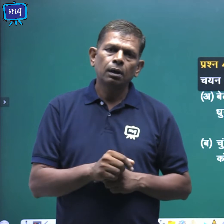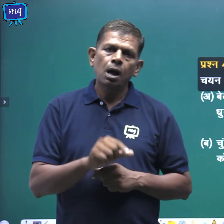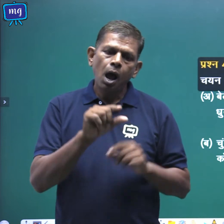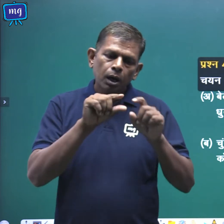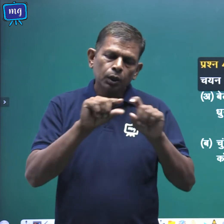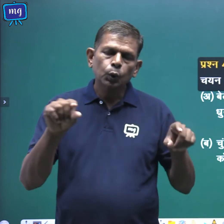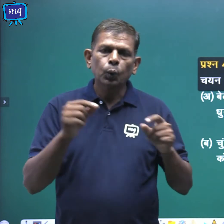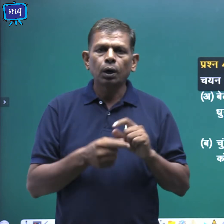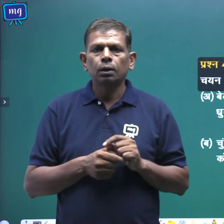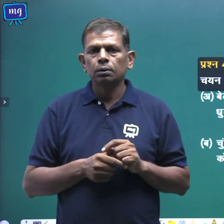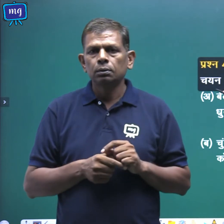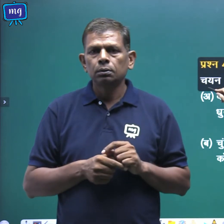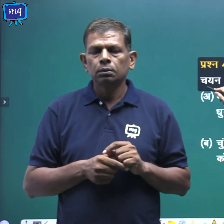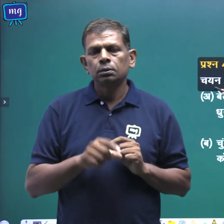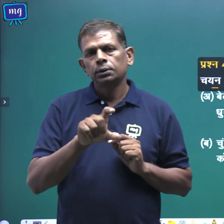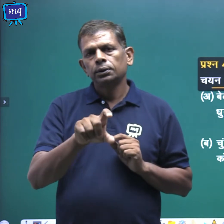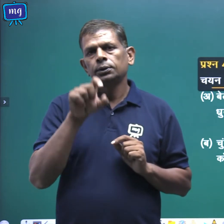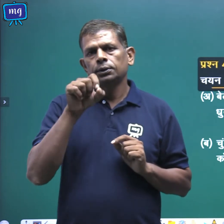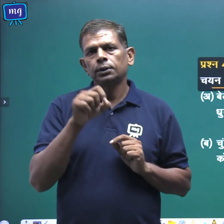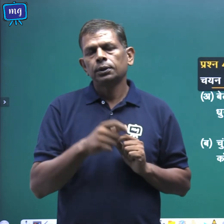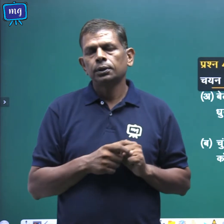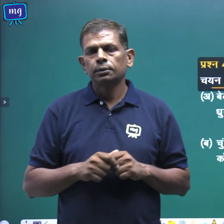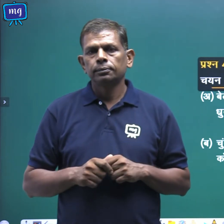कथनों का चयन कीजिए।